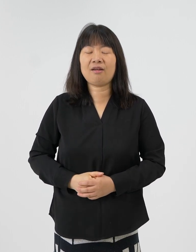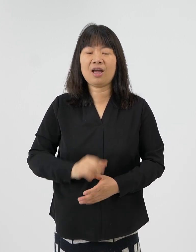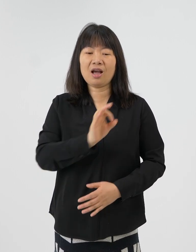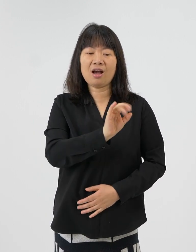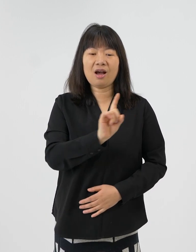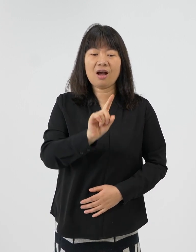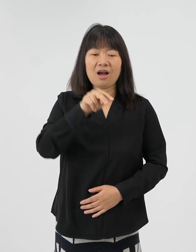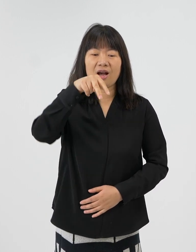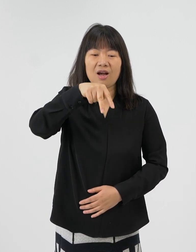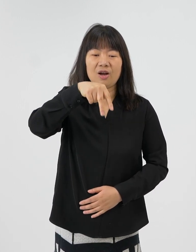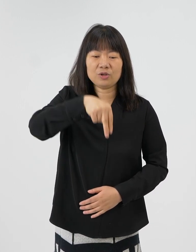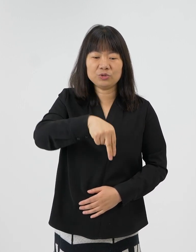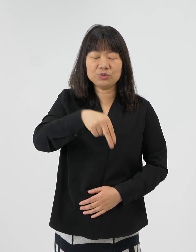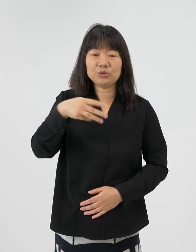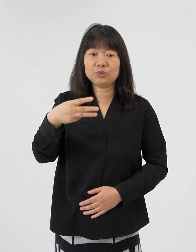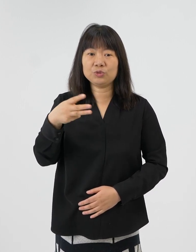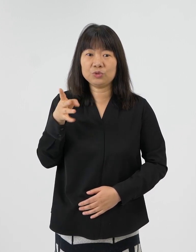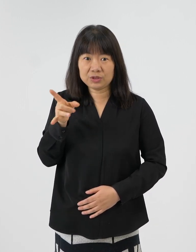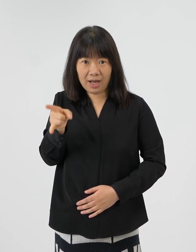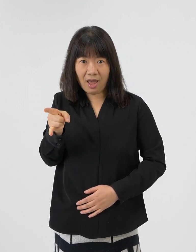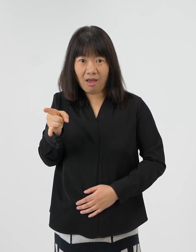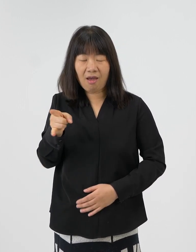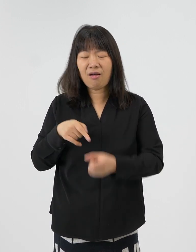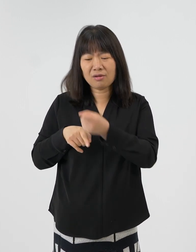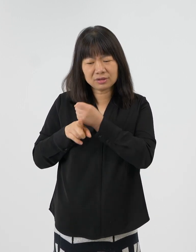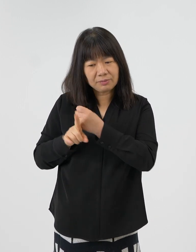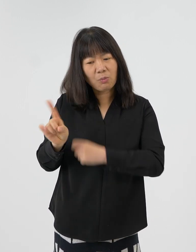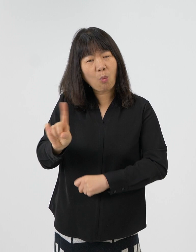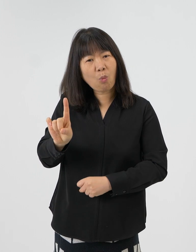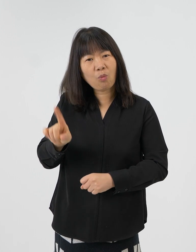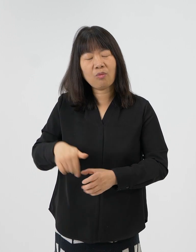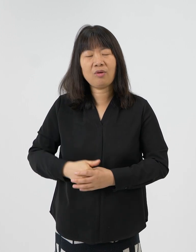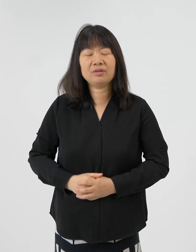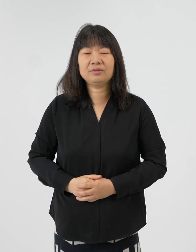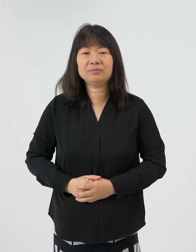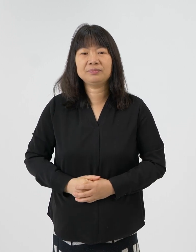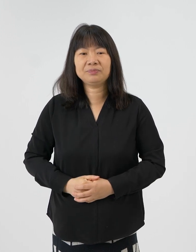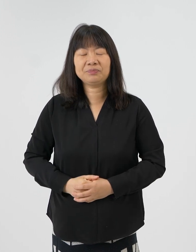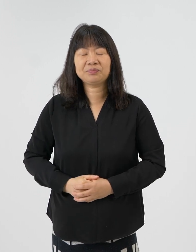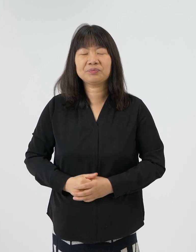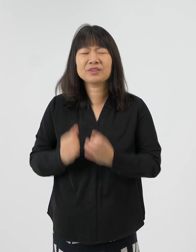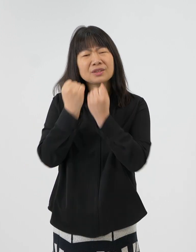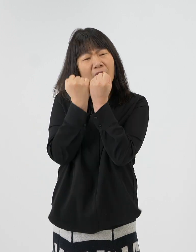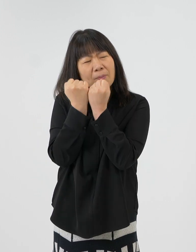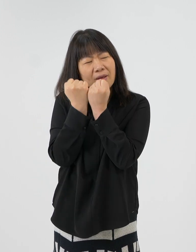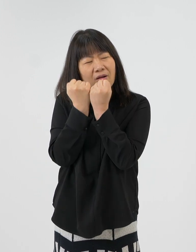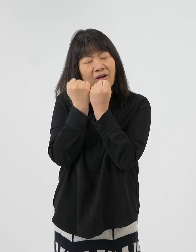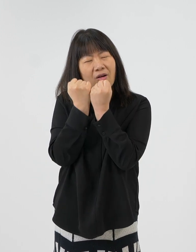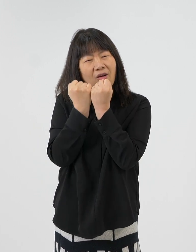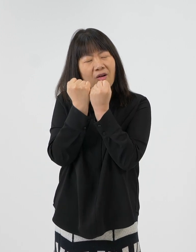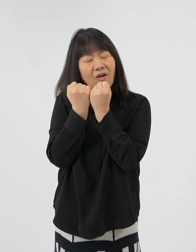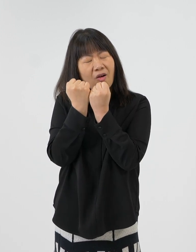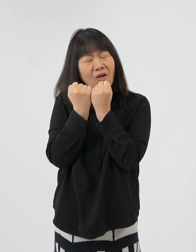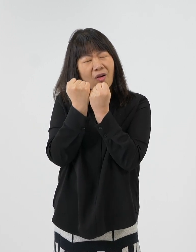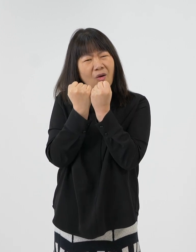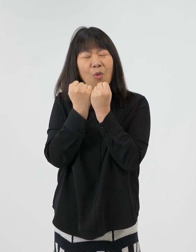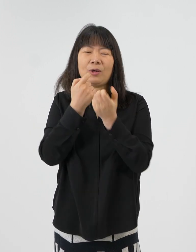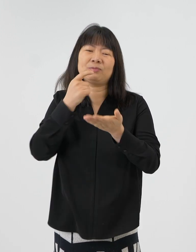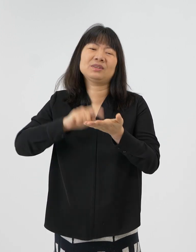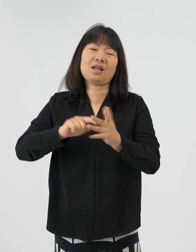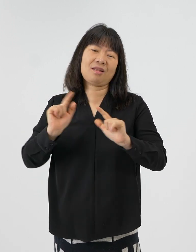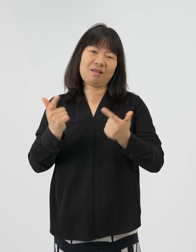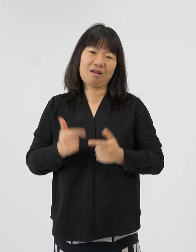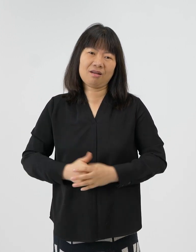아슈레. 그래서 아슈레라는 말의 의미가 뭘까? 이걸 좀 설명하기가 아주 까다로운